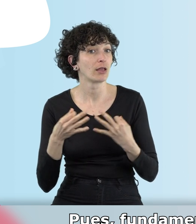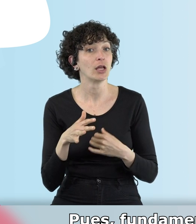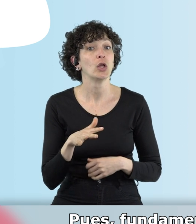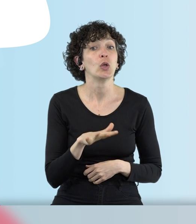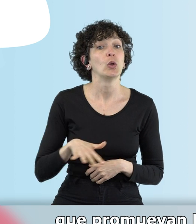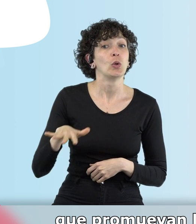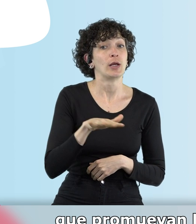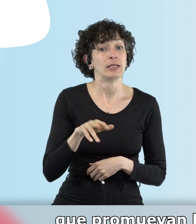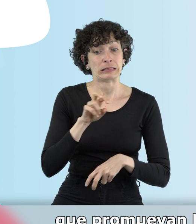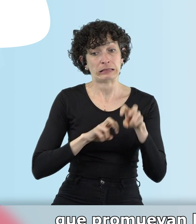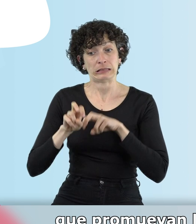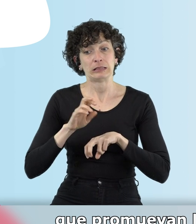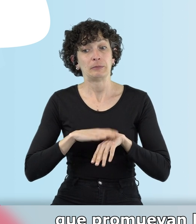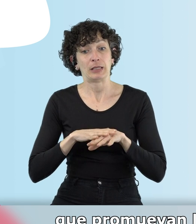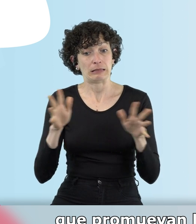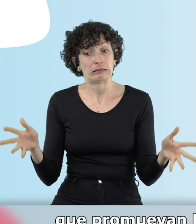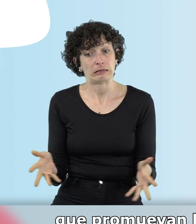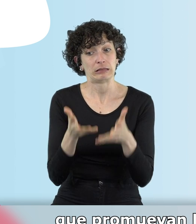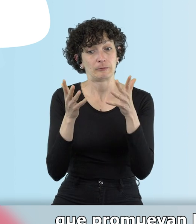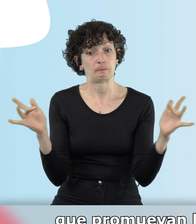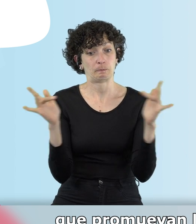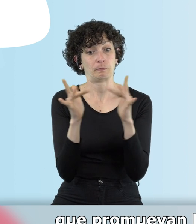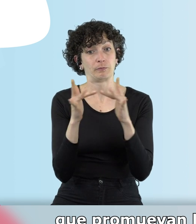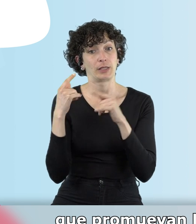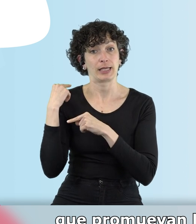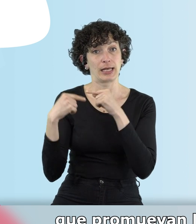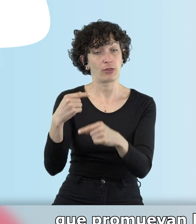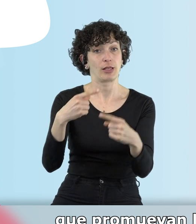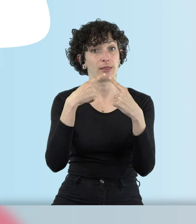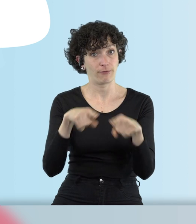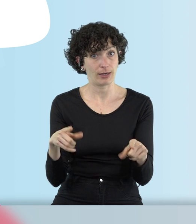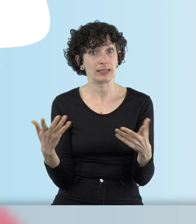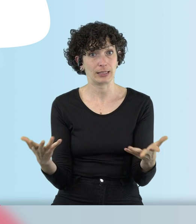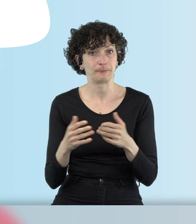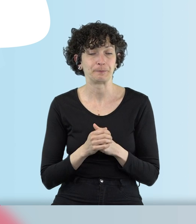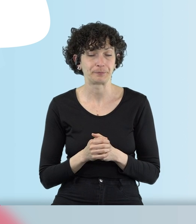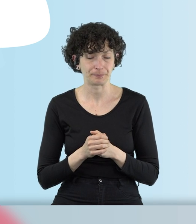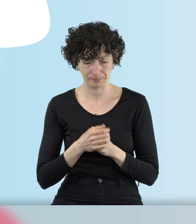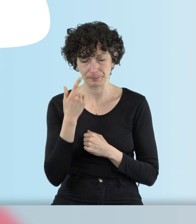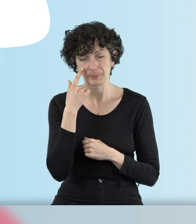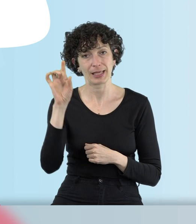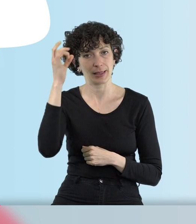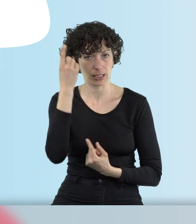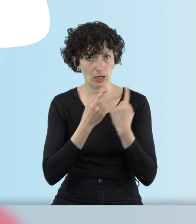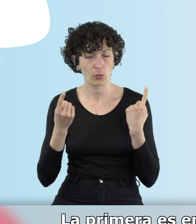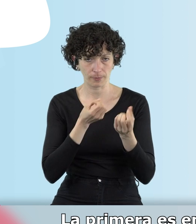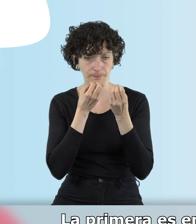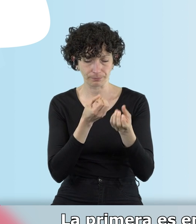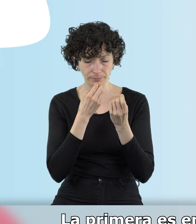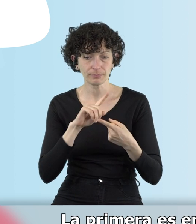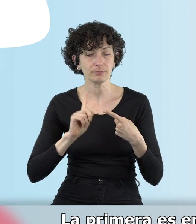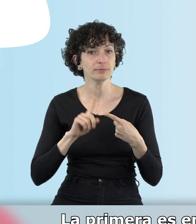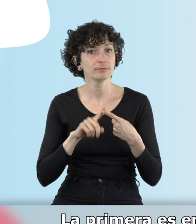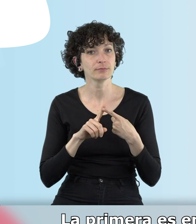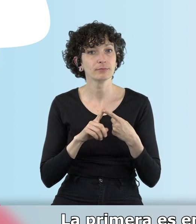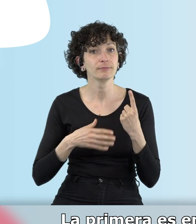buscar espacios que promuevan las relaciones entre diferentes generaciones. Voy a comentar algunas iniciativas. La